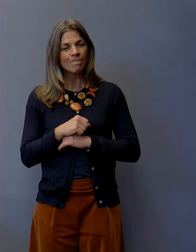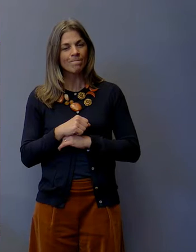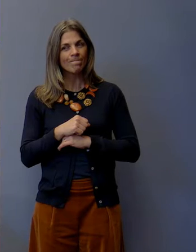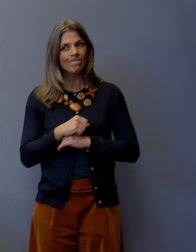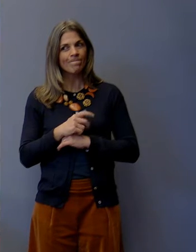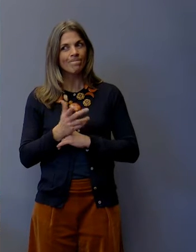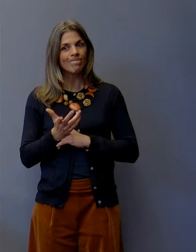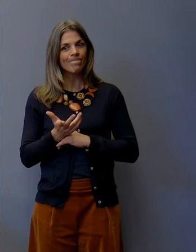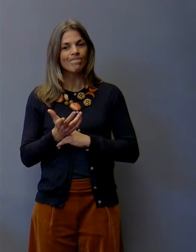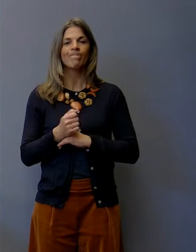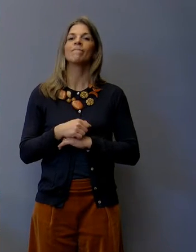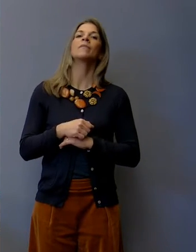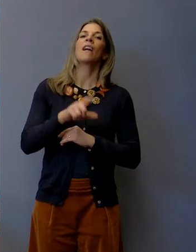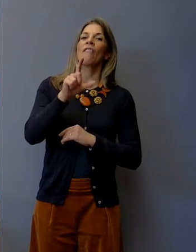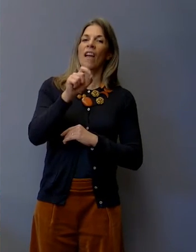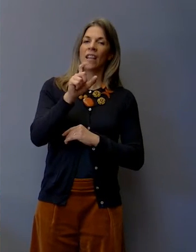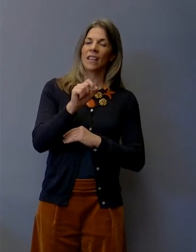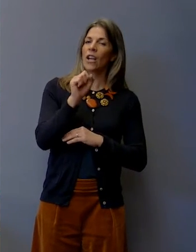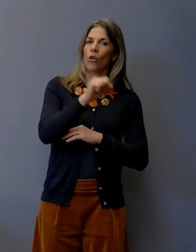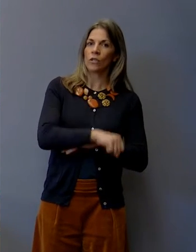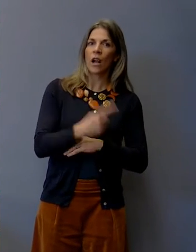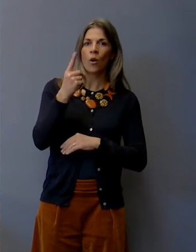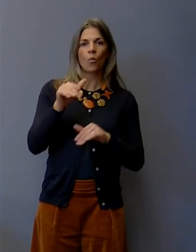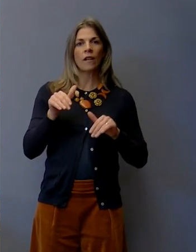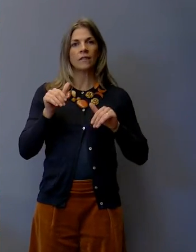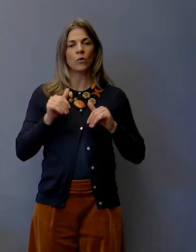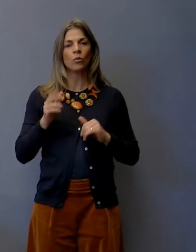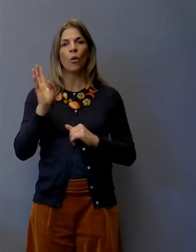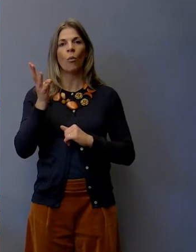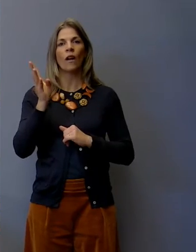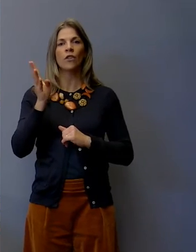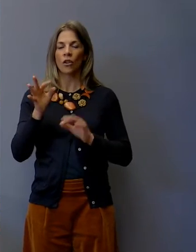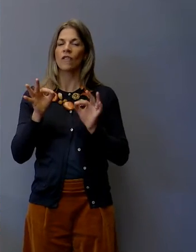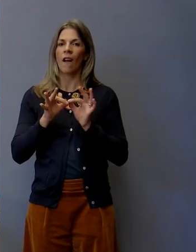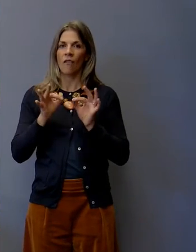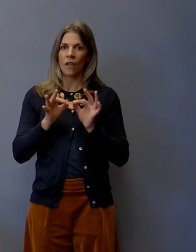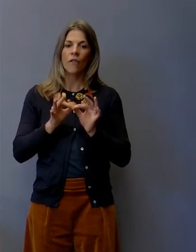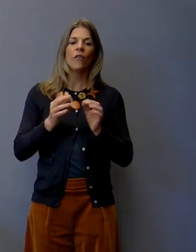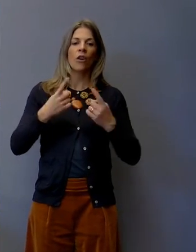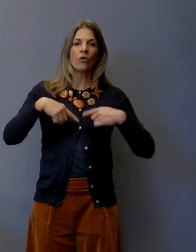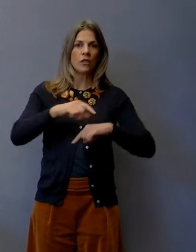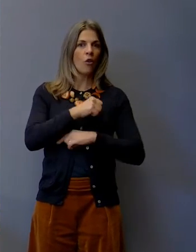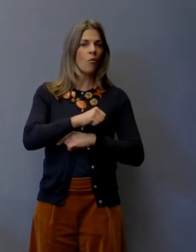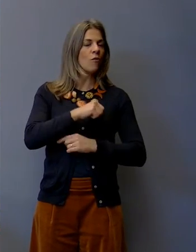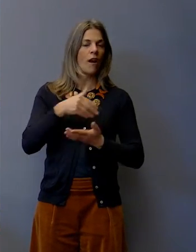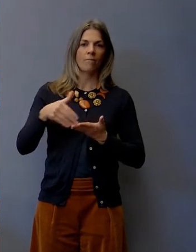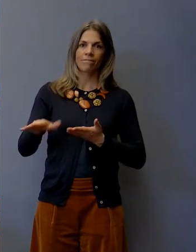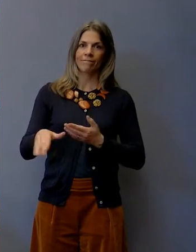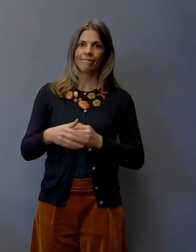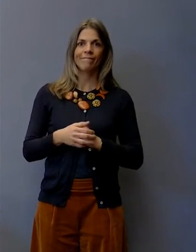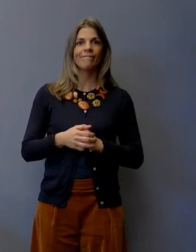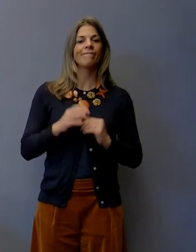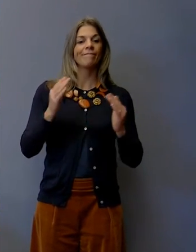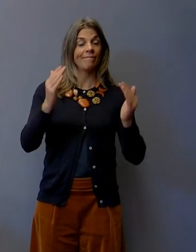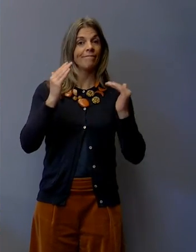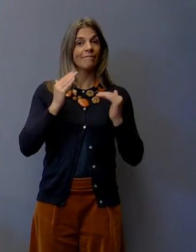20 voti contrari un astenuto e 14 favorevoli il consiglio comunale respinge passiamo ora